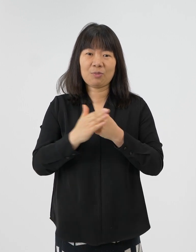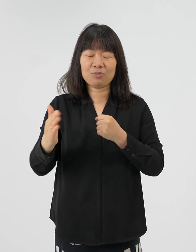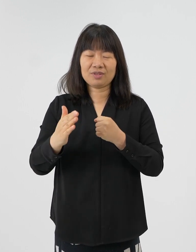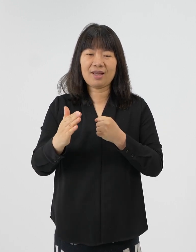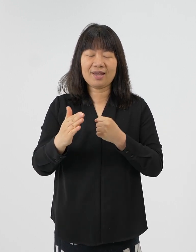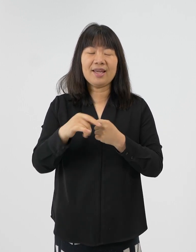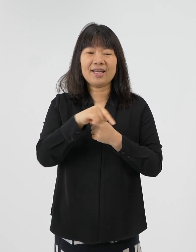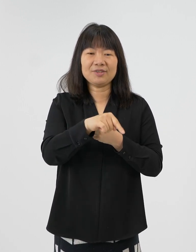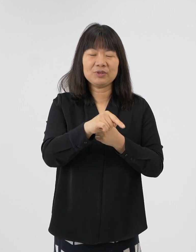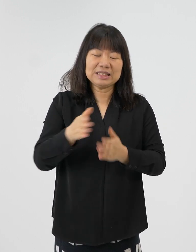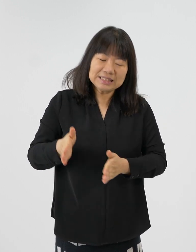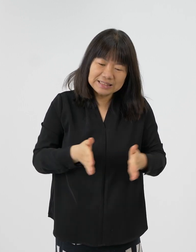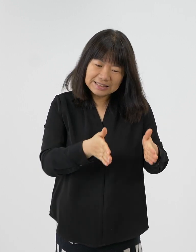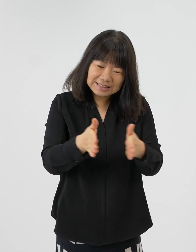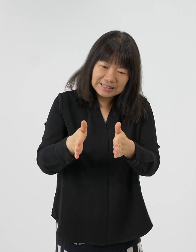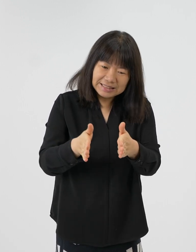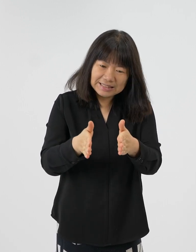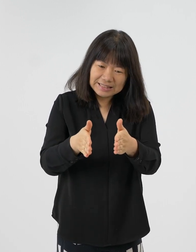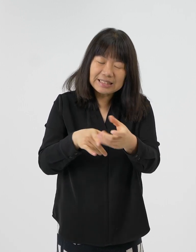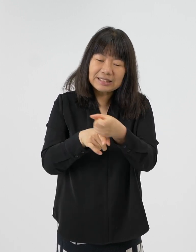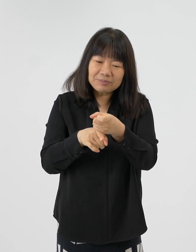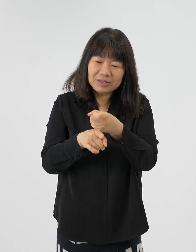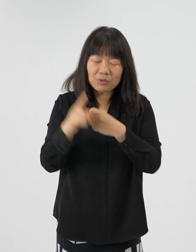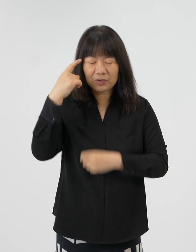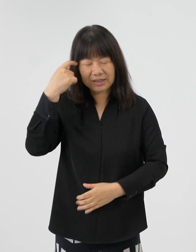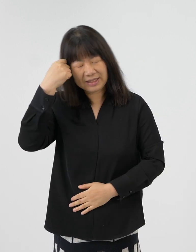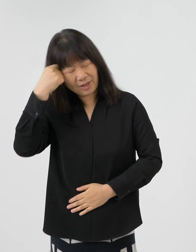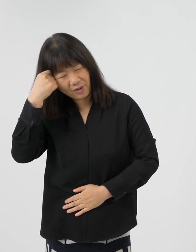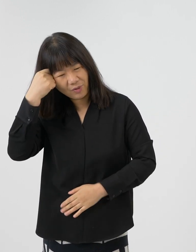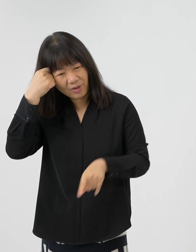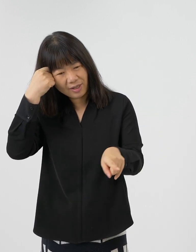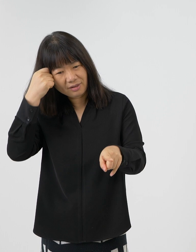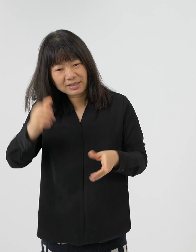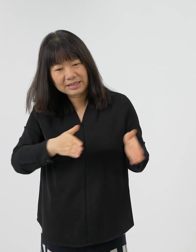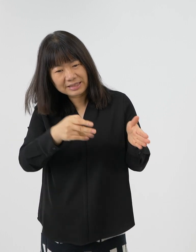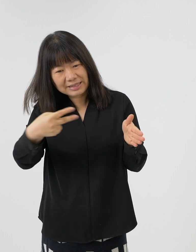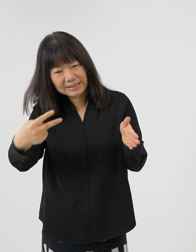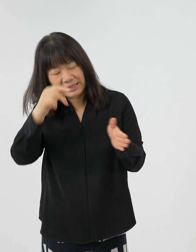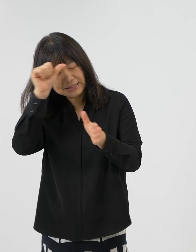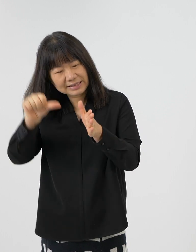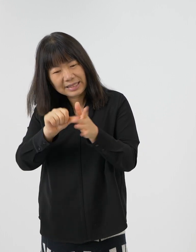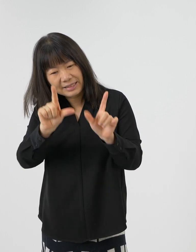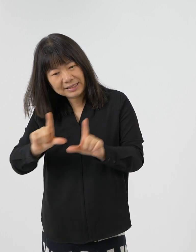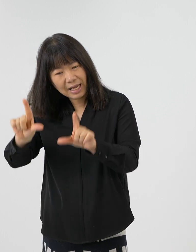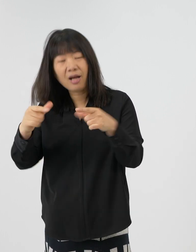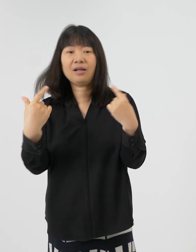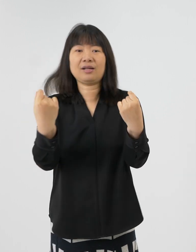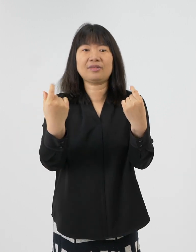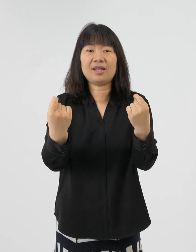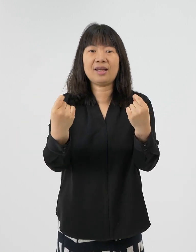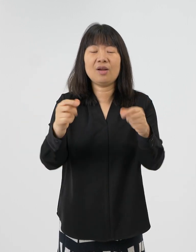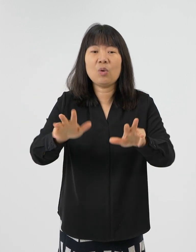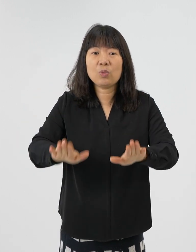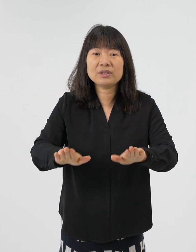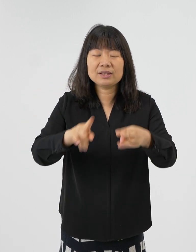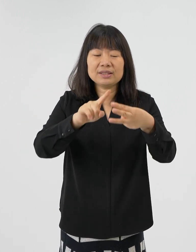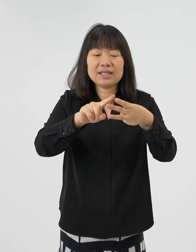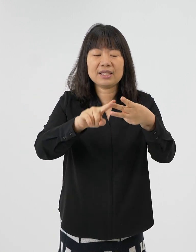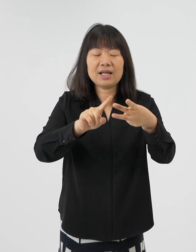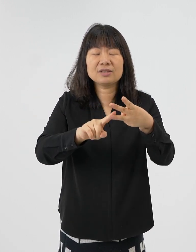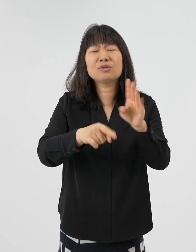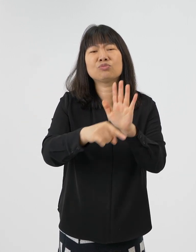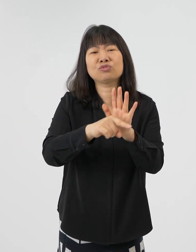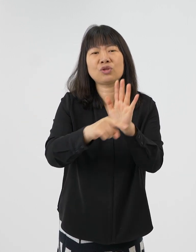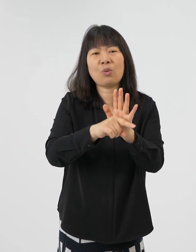길의 개념으로, 이 길이라는 것은 우리 인생살이를 얘기합니다. 그런데 오늘 여기 세 가지 부정적인